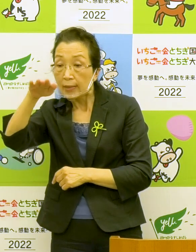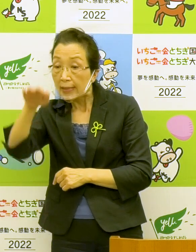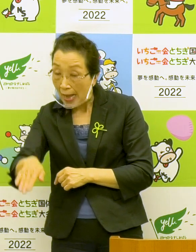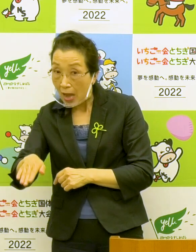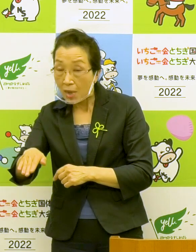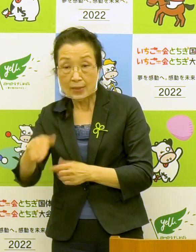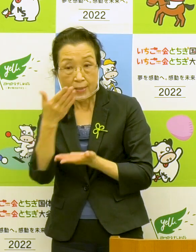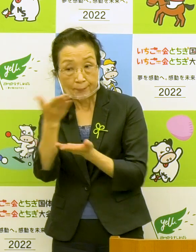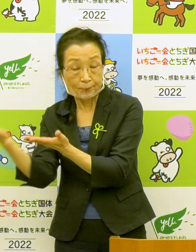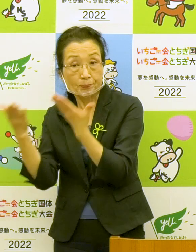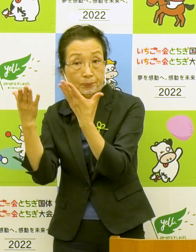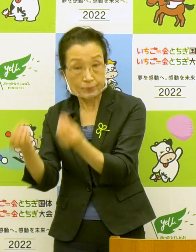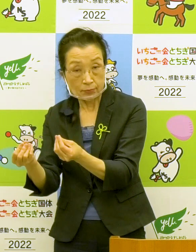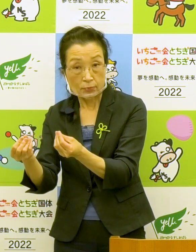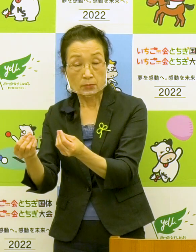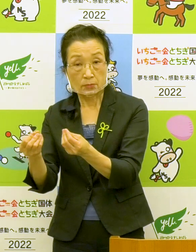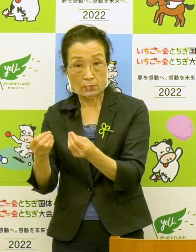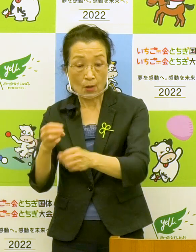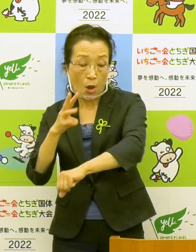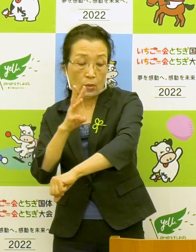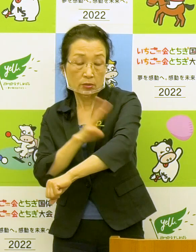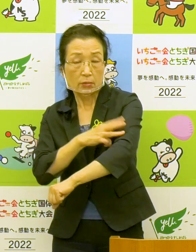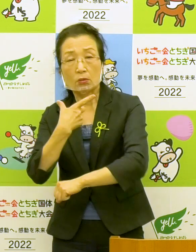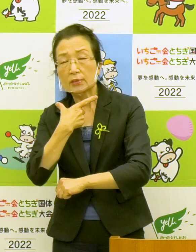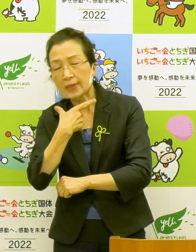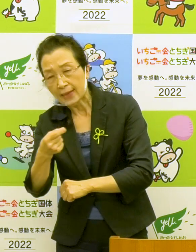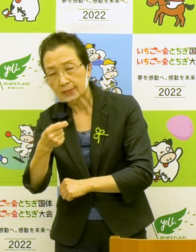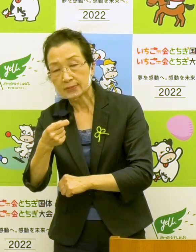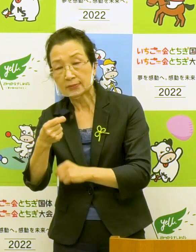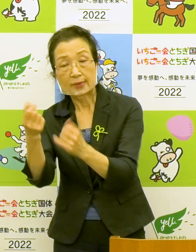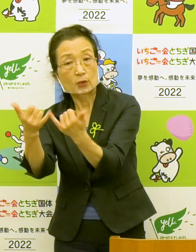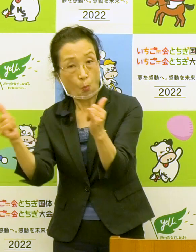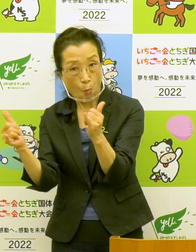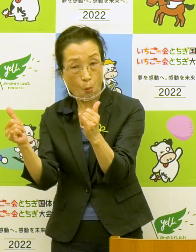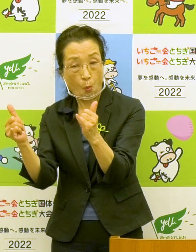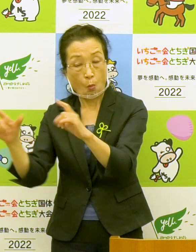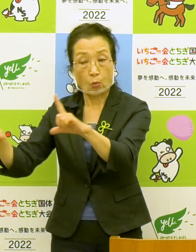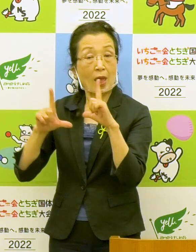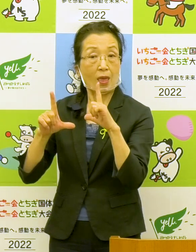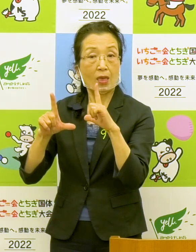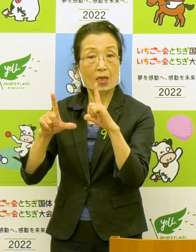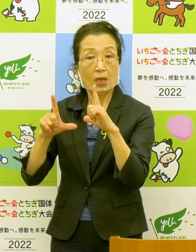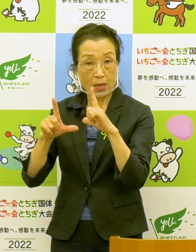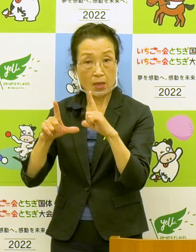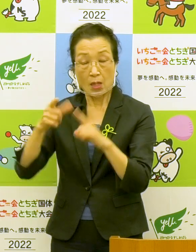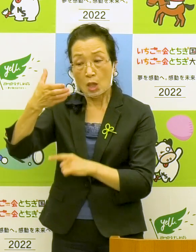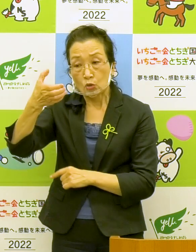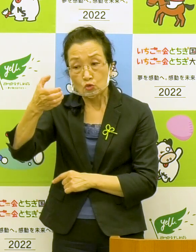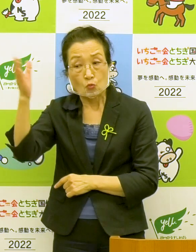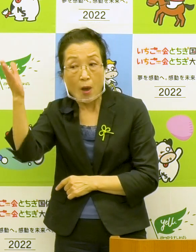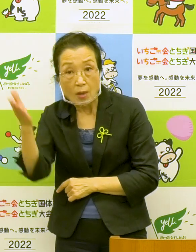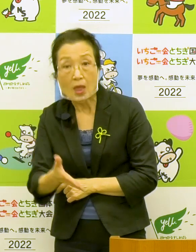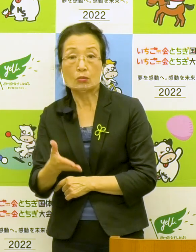行いましたが、なんとワクチン接種を希望される答えた方が9割になり